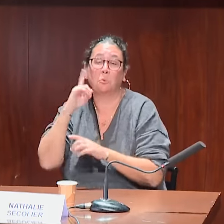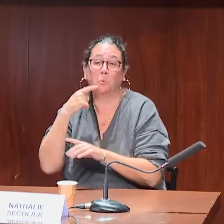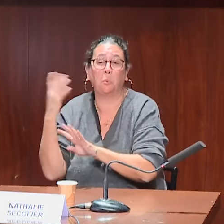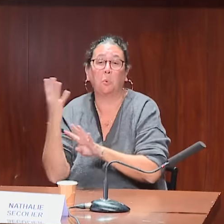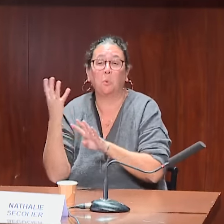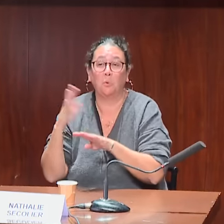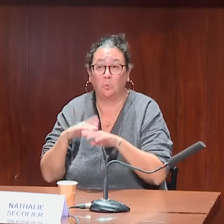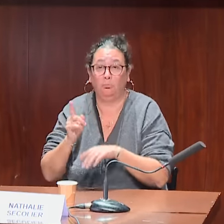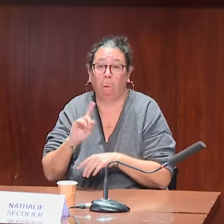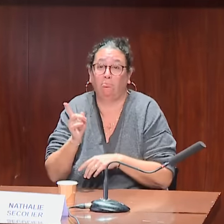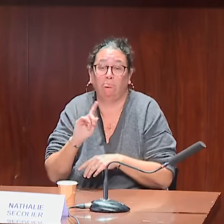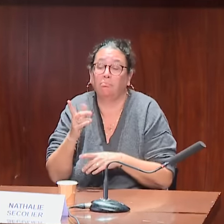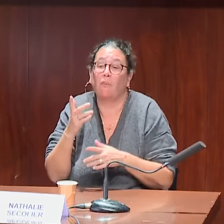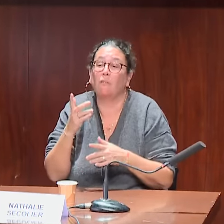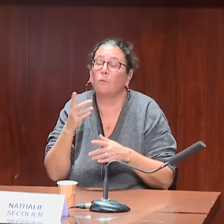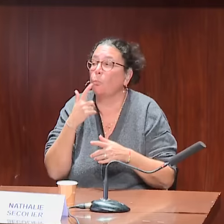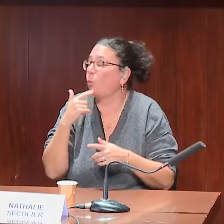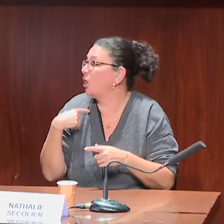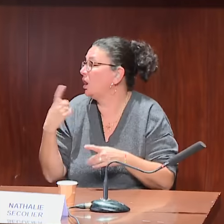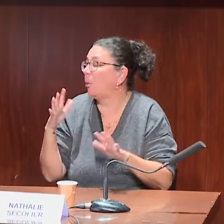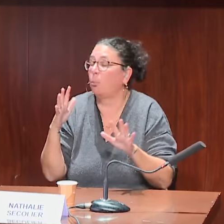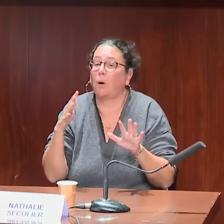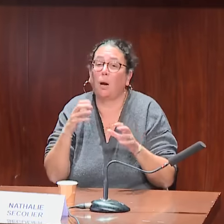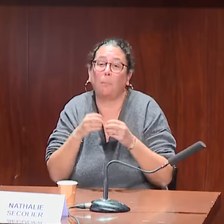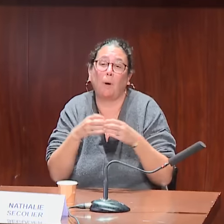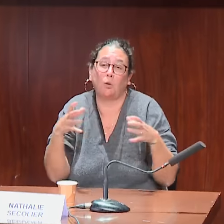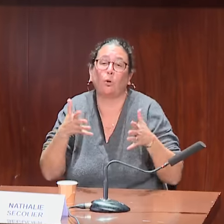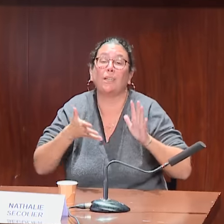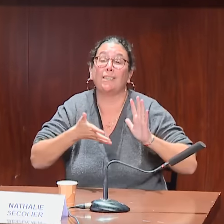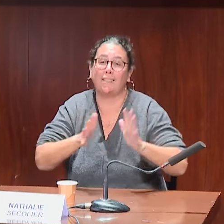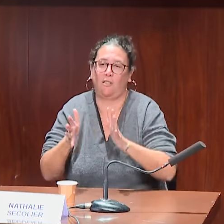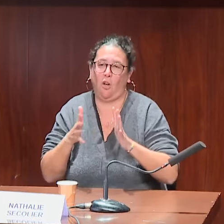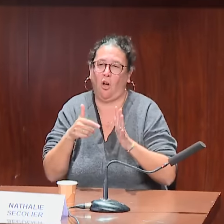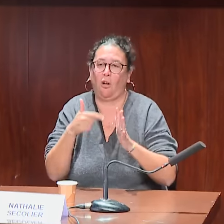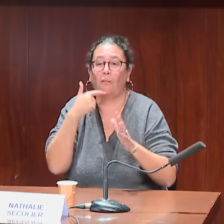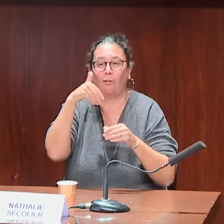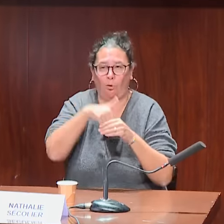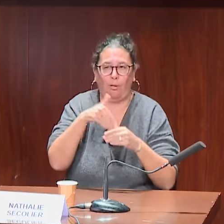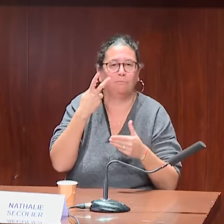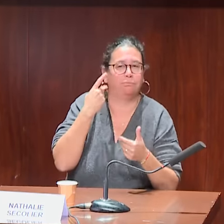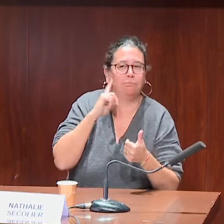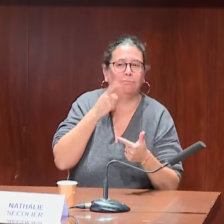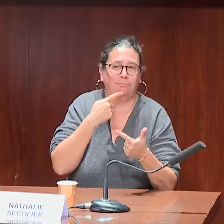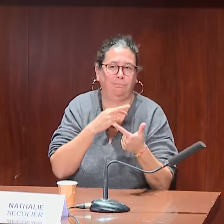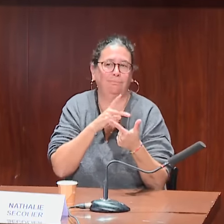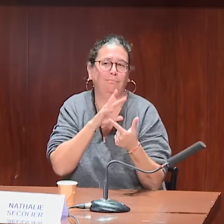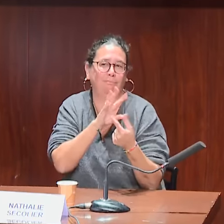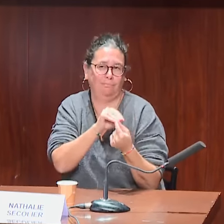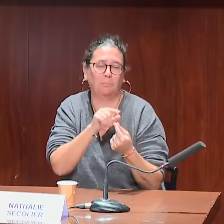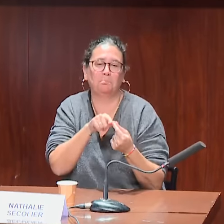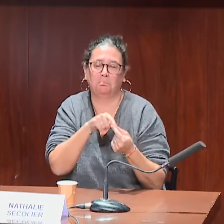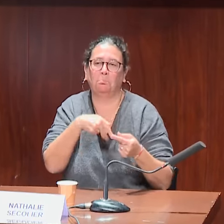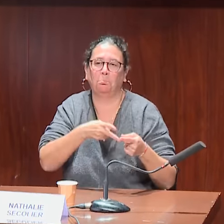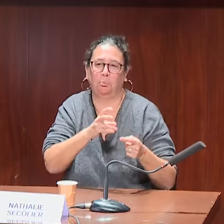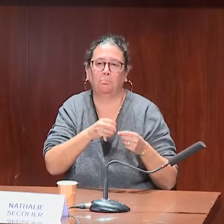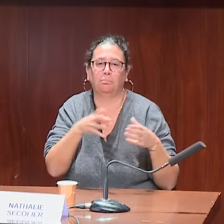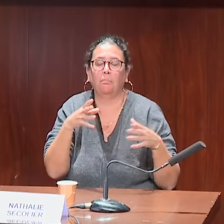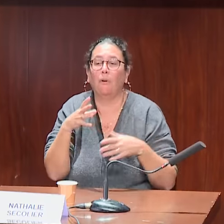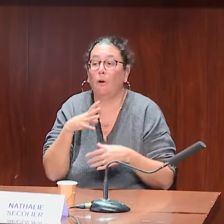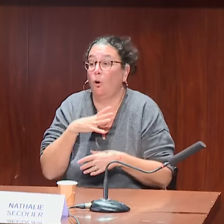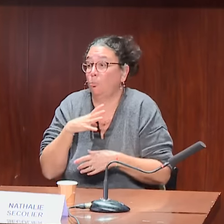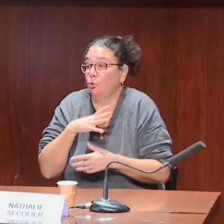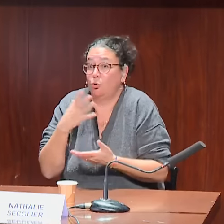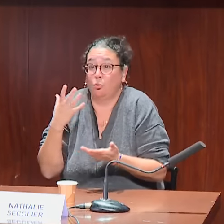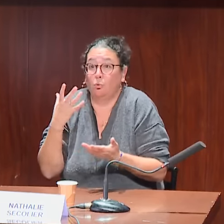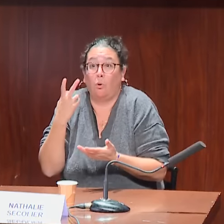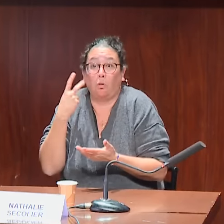Alors, c'est vrai qu'on s'imaginait avoir, je ne sais pas, une majorité de sourds, en tout cas de signants, soit